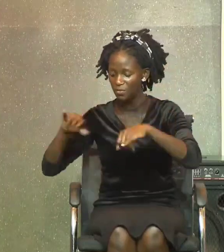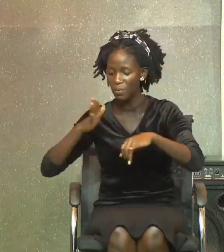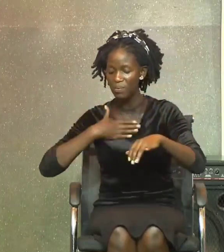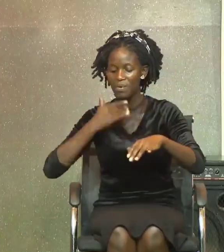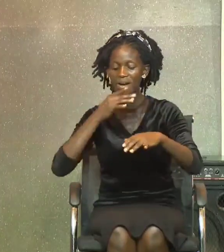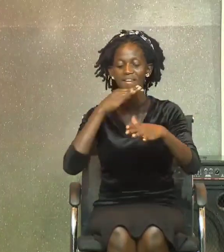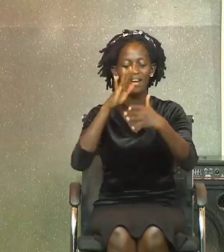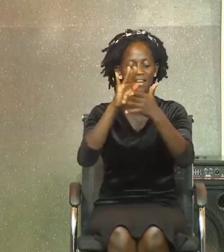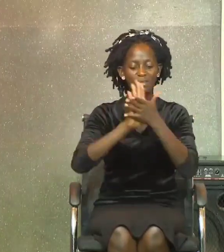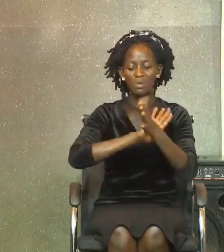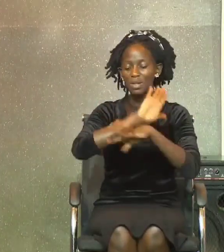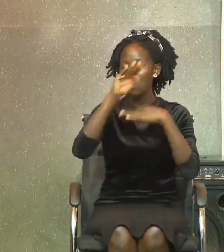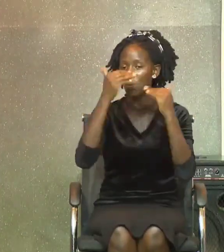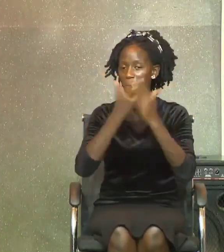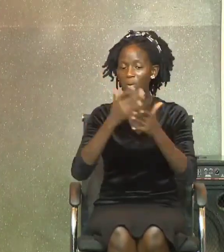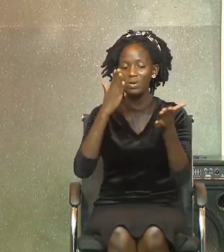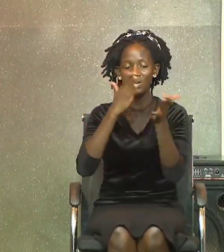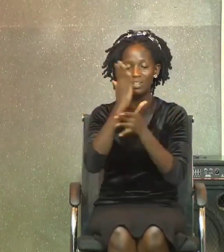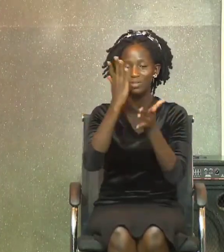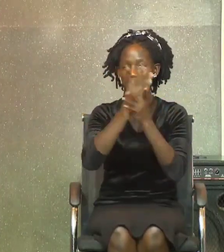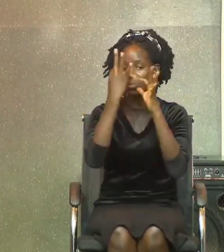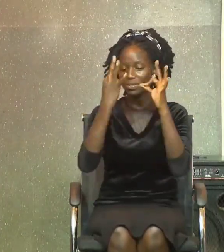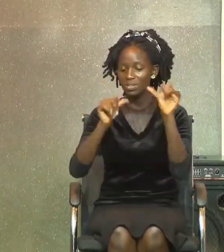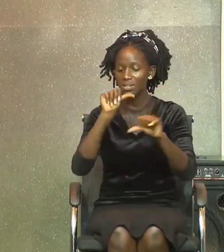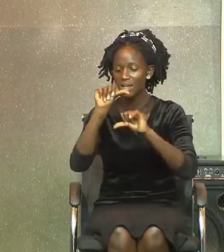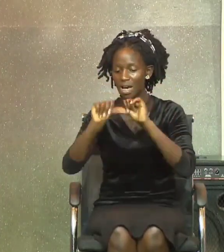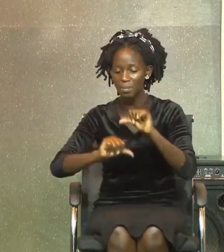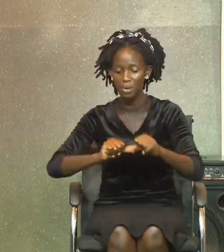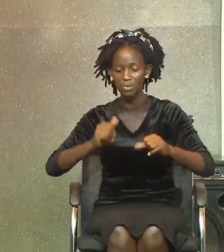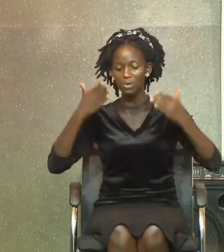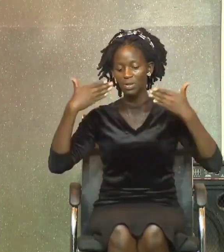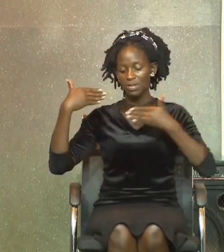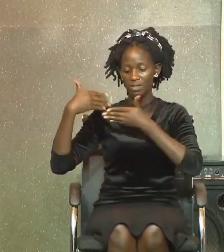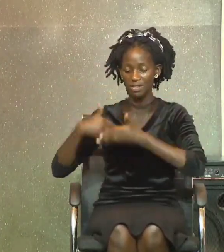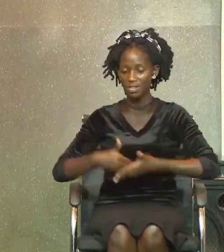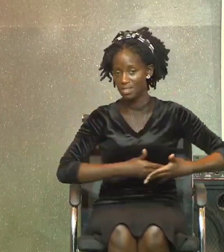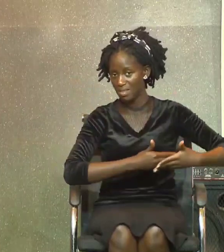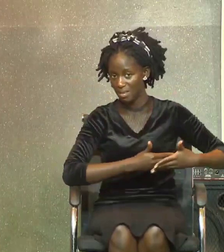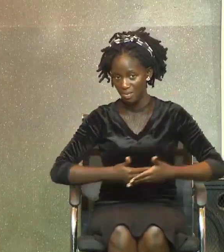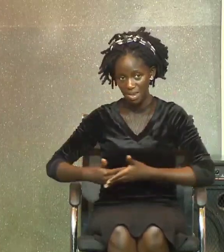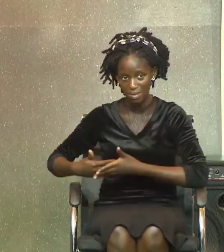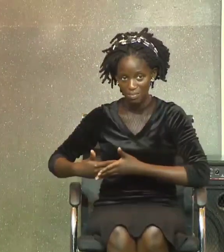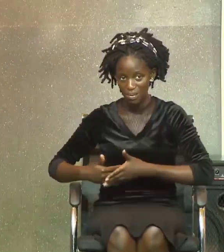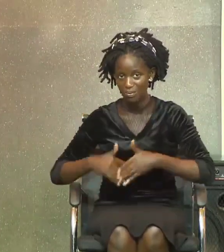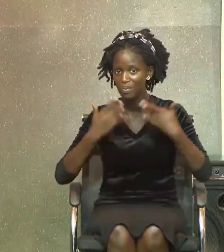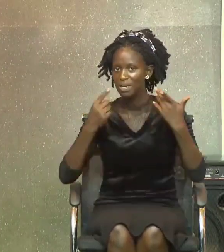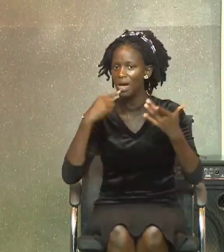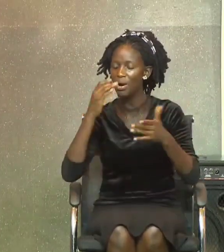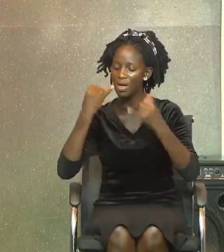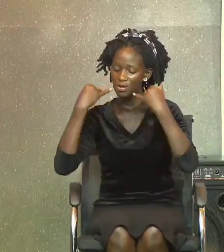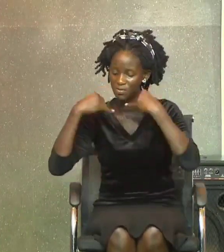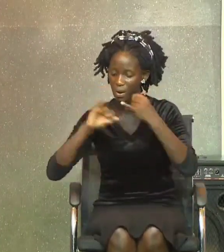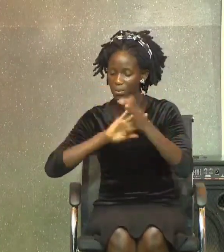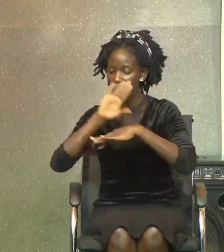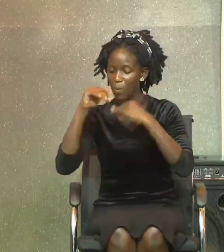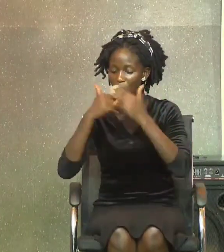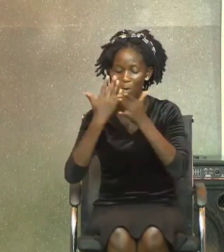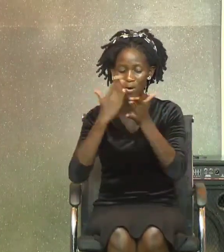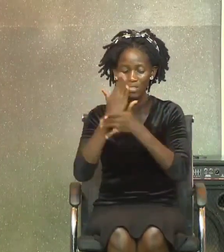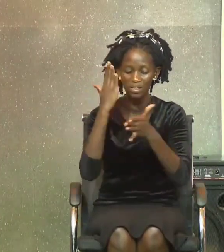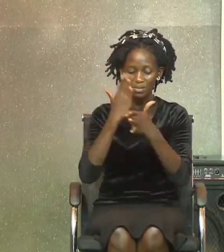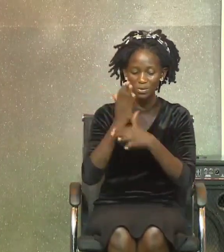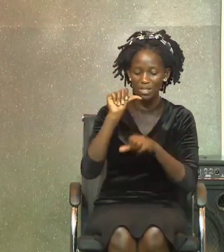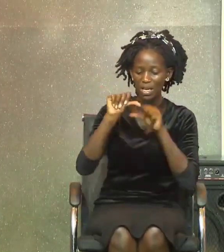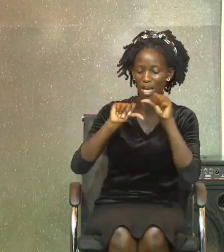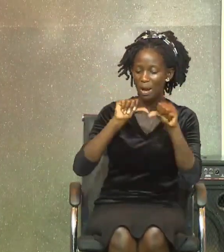byonna eby'amazima mwami omwana muzadde naye amazima amatuufu twalokoka genda mu ggulu siwwo gye wampa